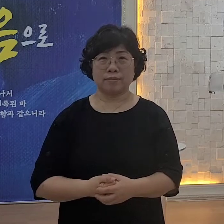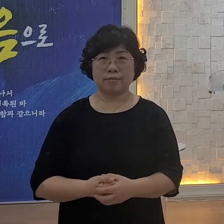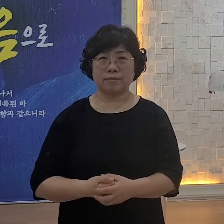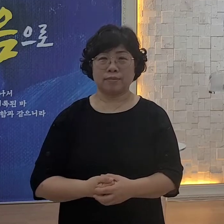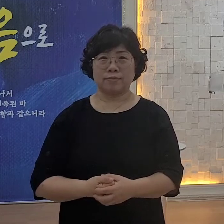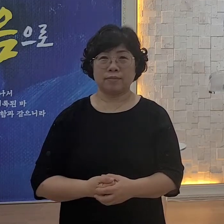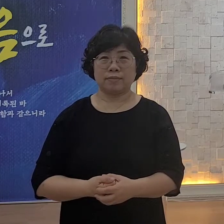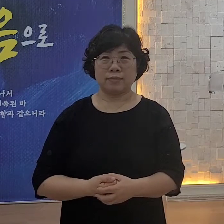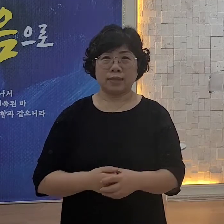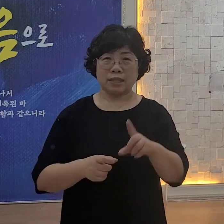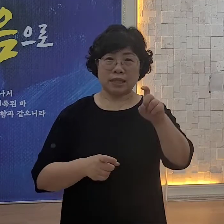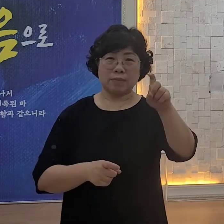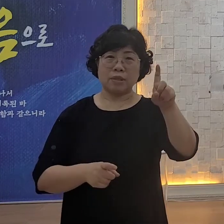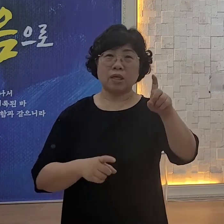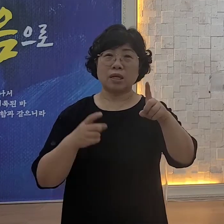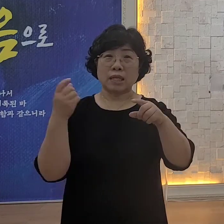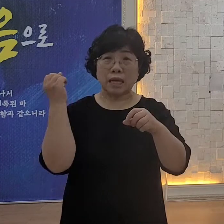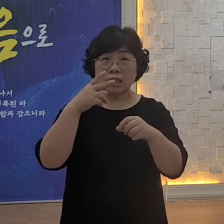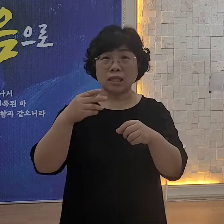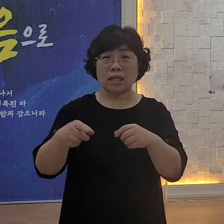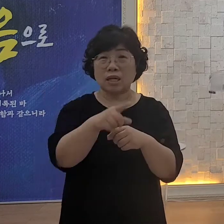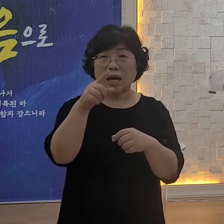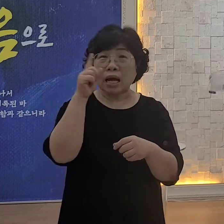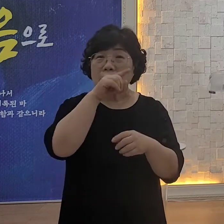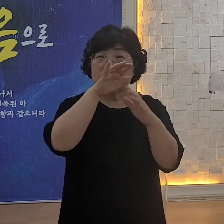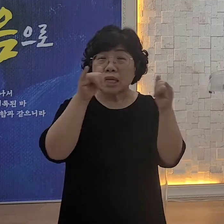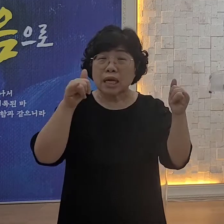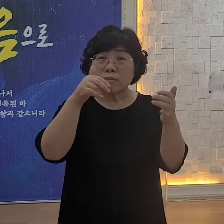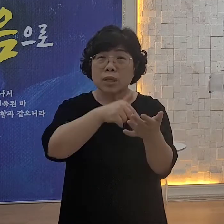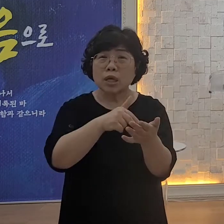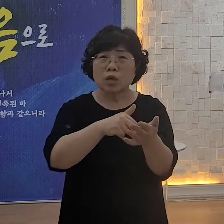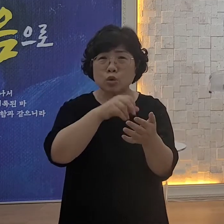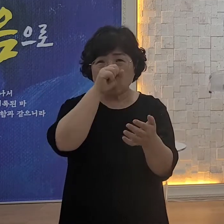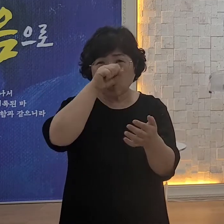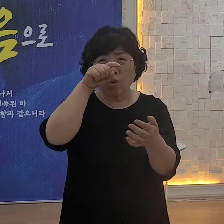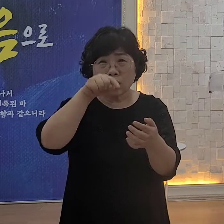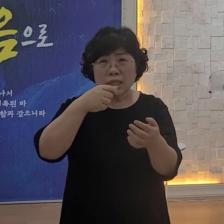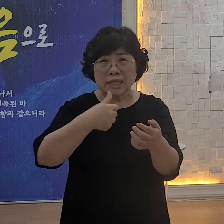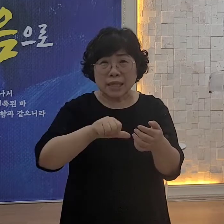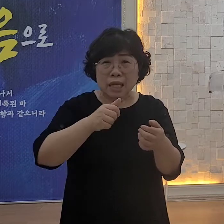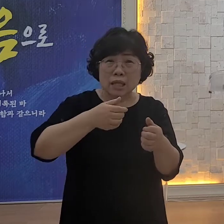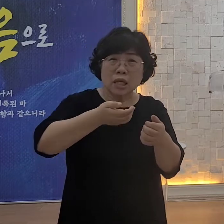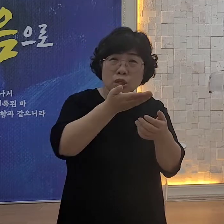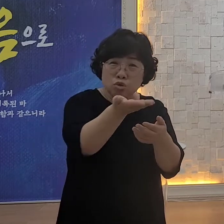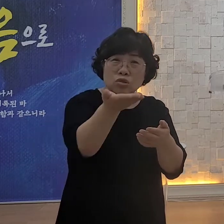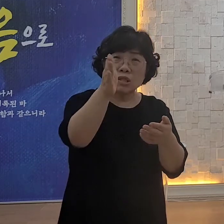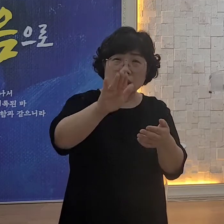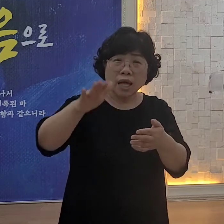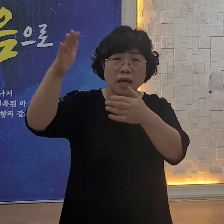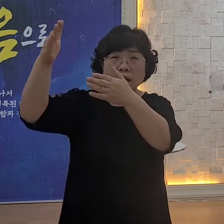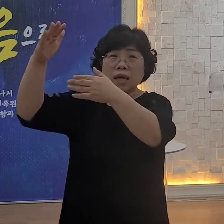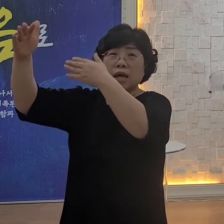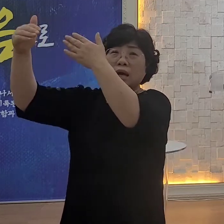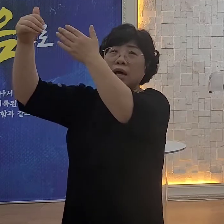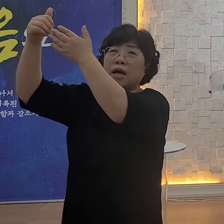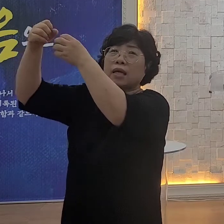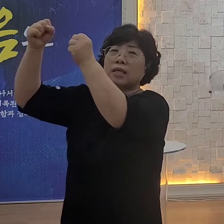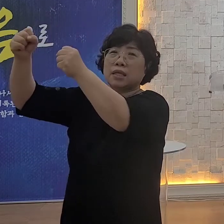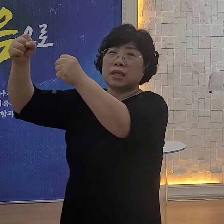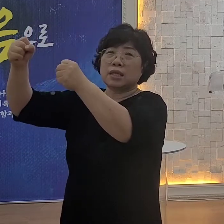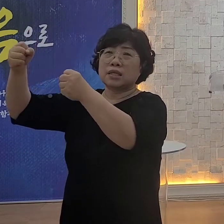다시 한번 읽어볼까요? 11절 시작. 너희가 악한 자라도 좋은 것으로 자식에게 줄